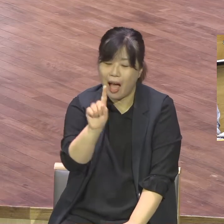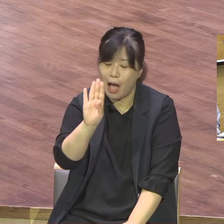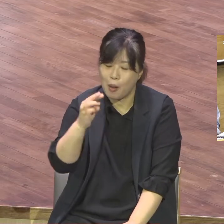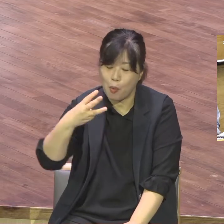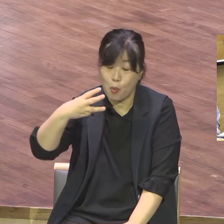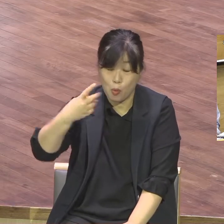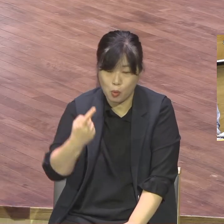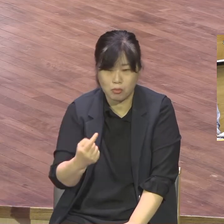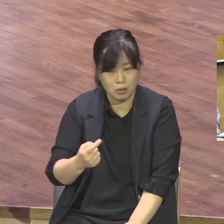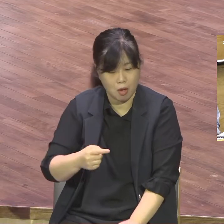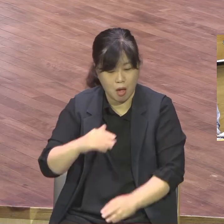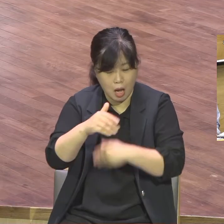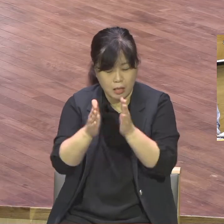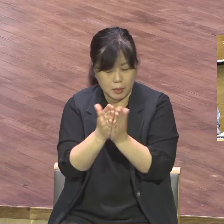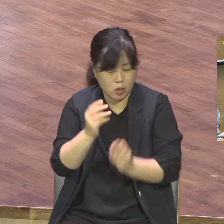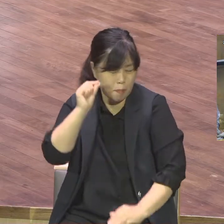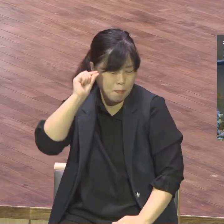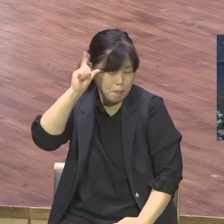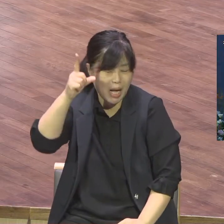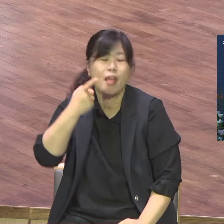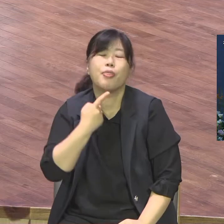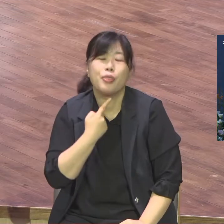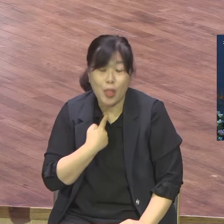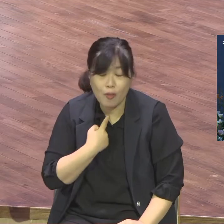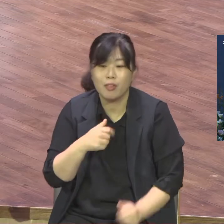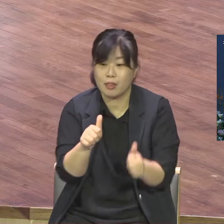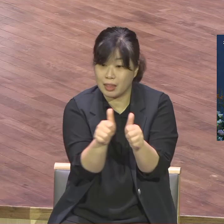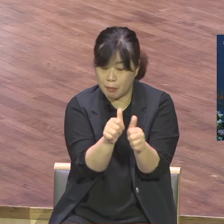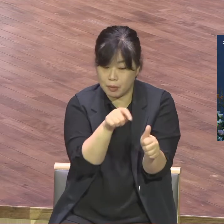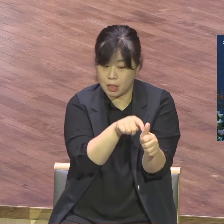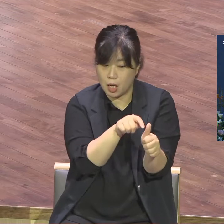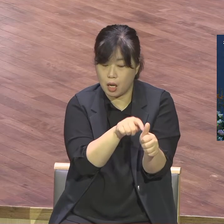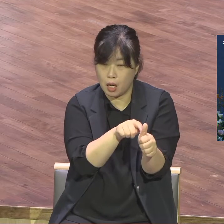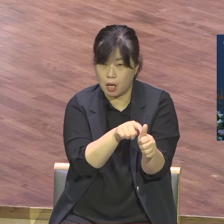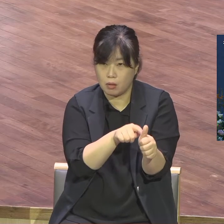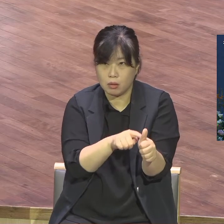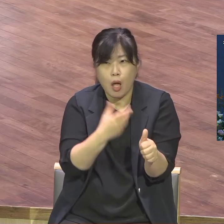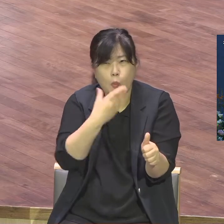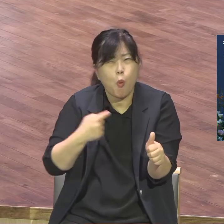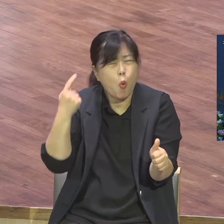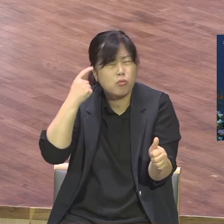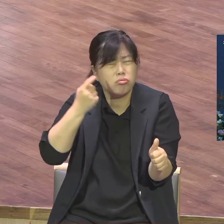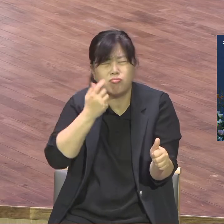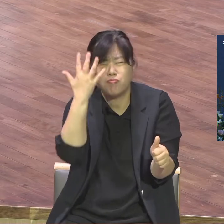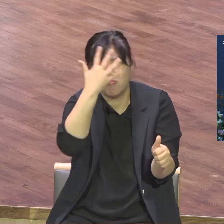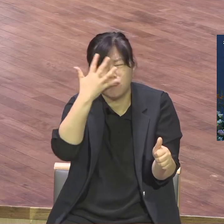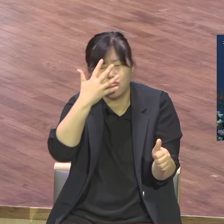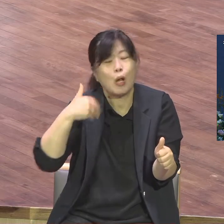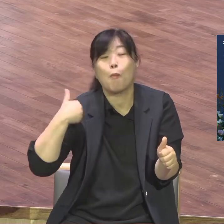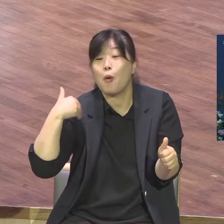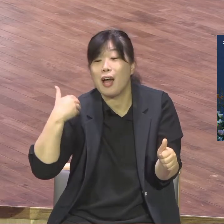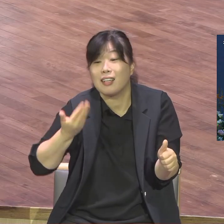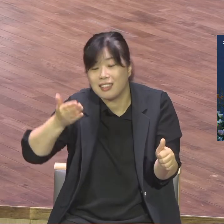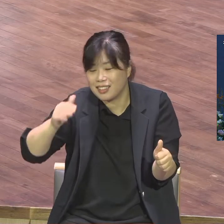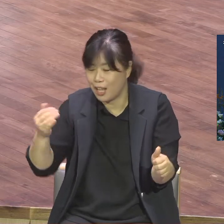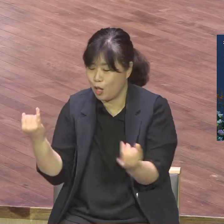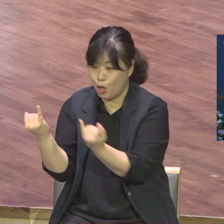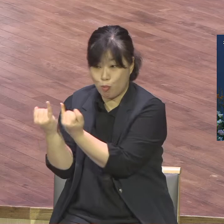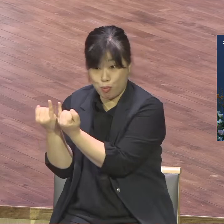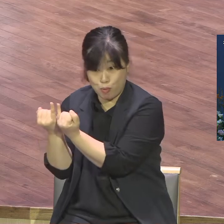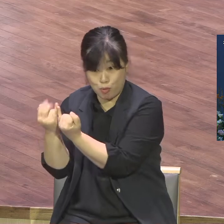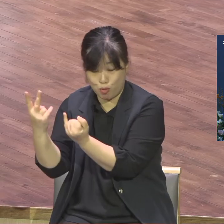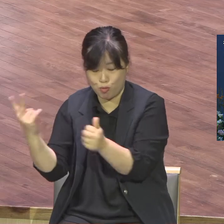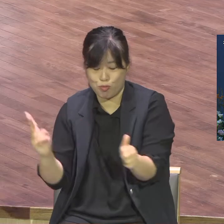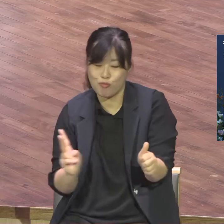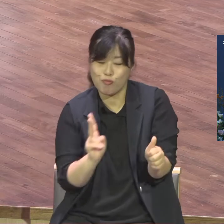평신도가. 이 복음이 무엇인지 이 불분명했던 아블로. 대부분이 다 지금 목사라도